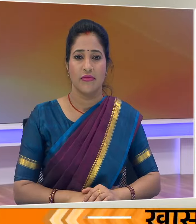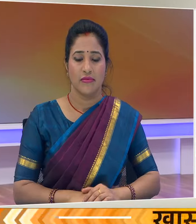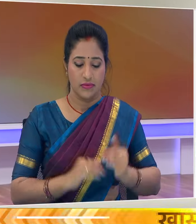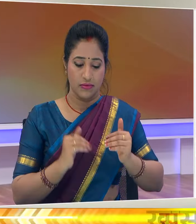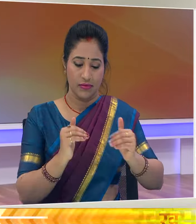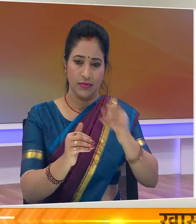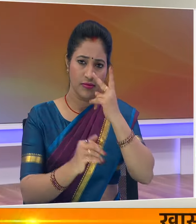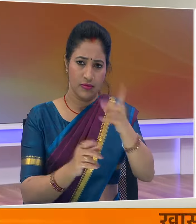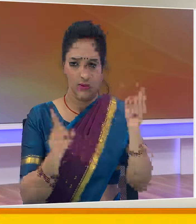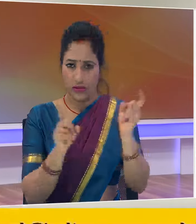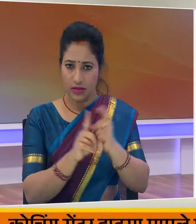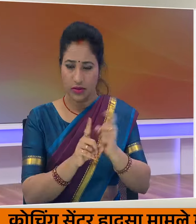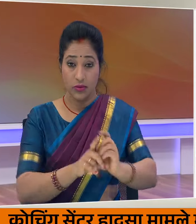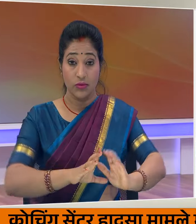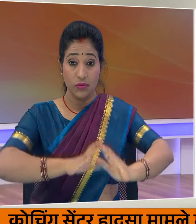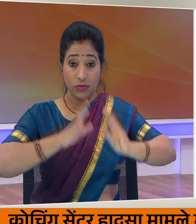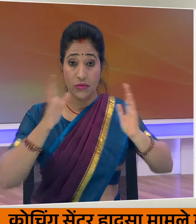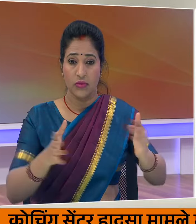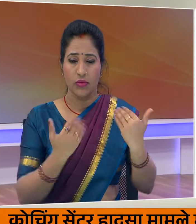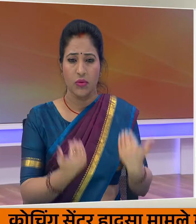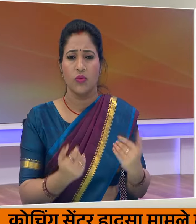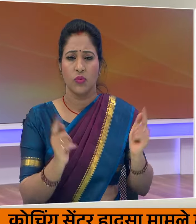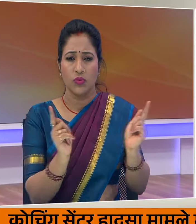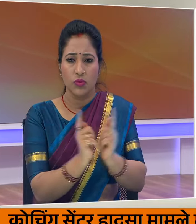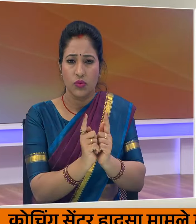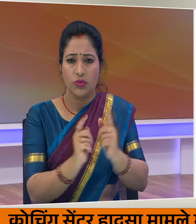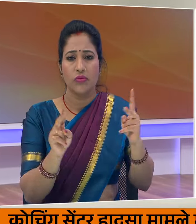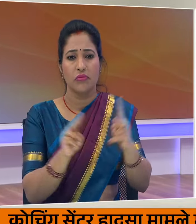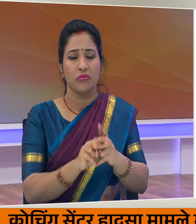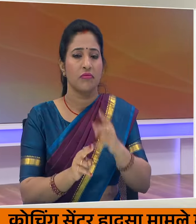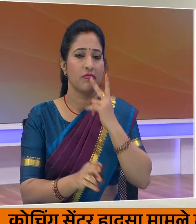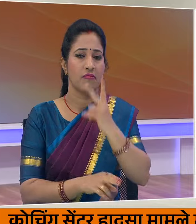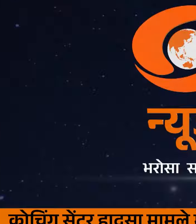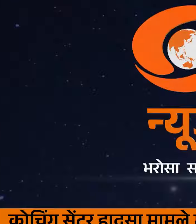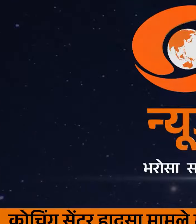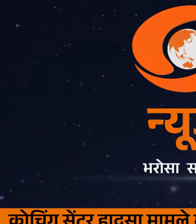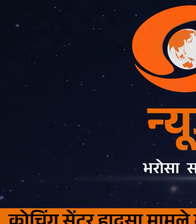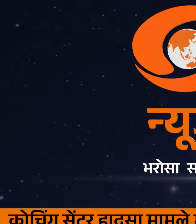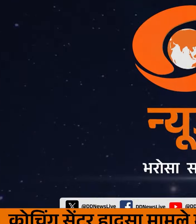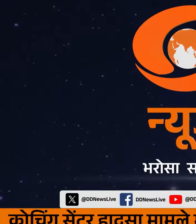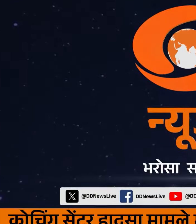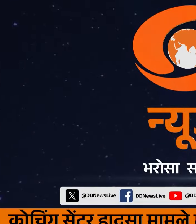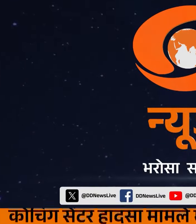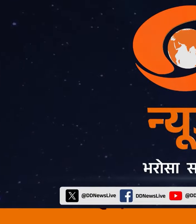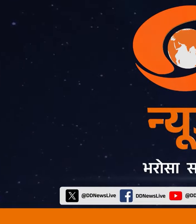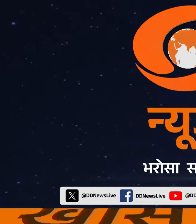आगे देखेंगे कुछ और बड़ी खबरें, फिलहाल वक्त है एक और छोटे से ब्रेक का।